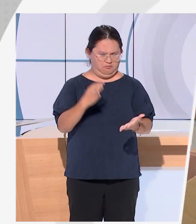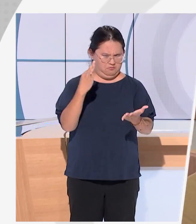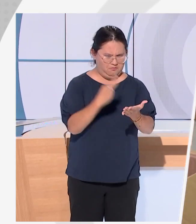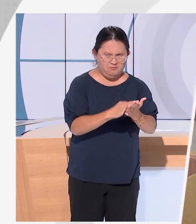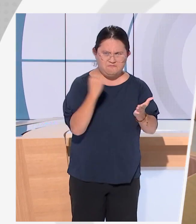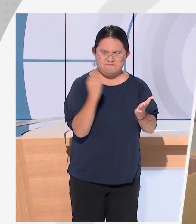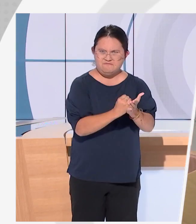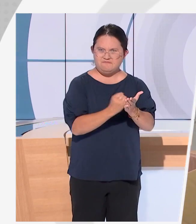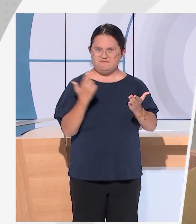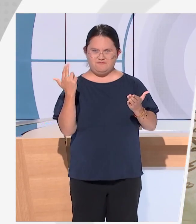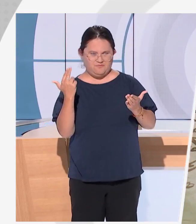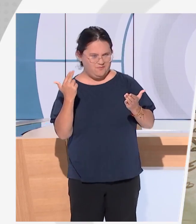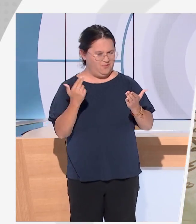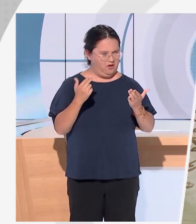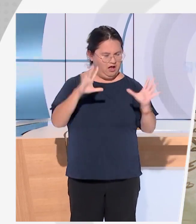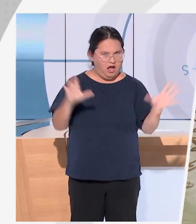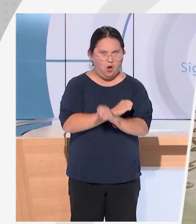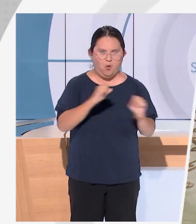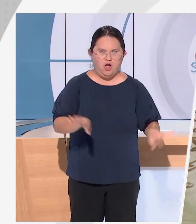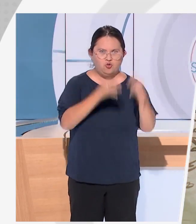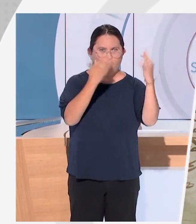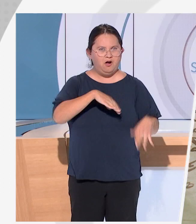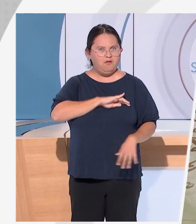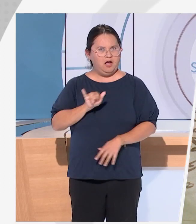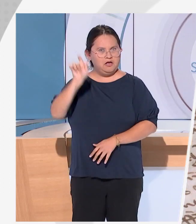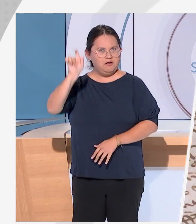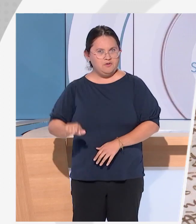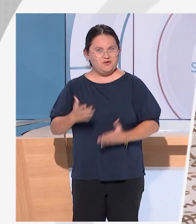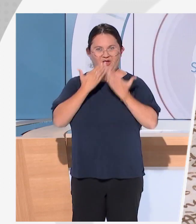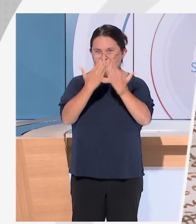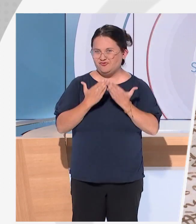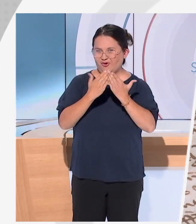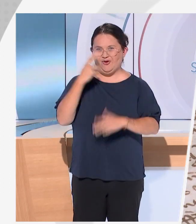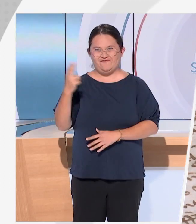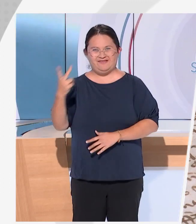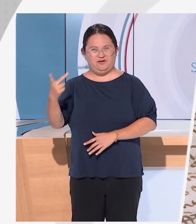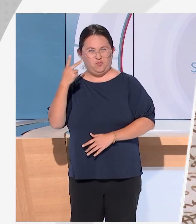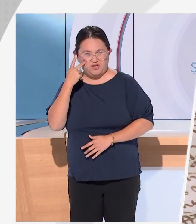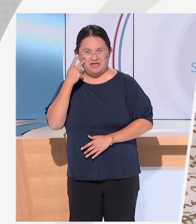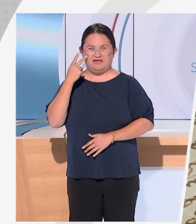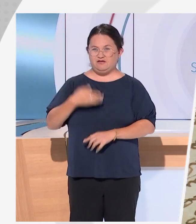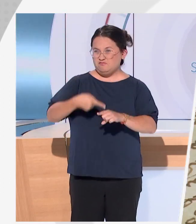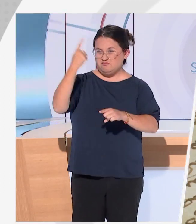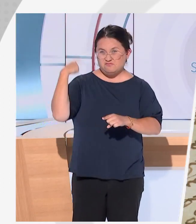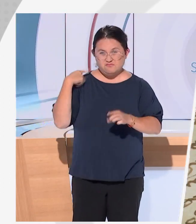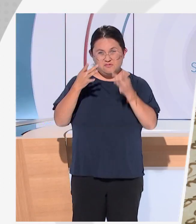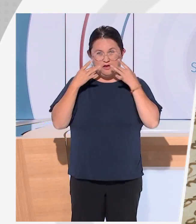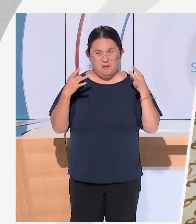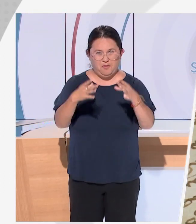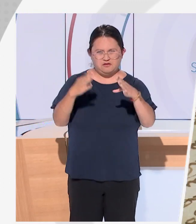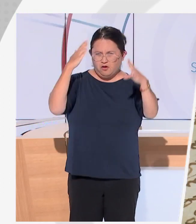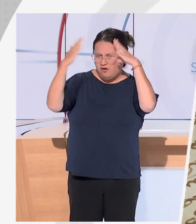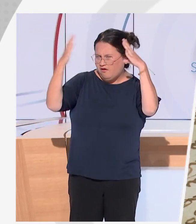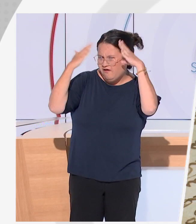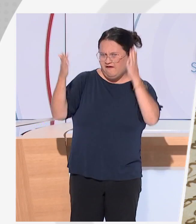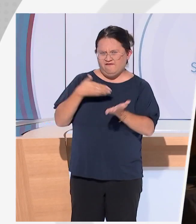C'est Loïc Ossé, un jeune étudiant en histoire-géographie de Poitiers, qui l'a faite dans un vide-grenier au printemps dernier. Il achète un lot de